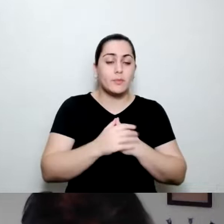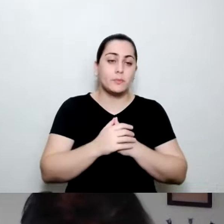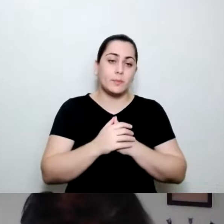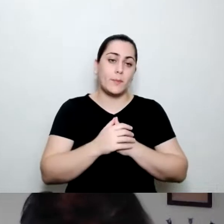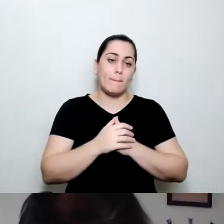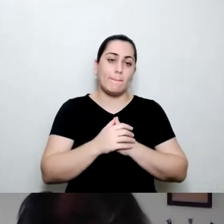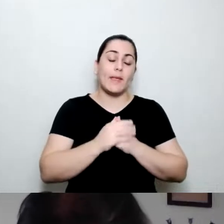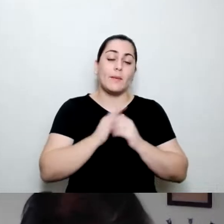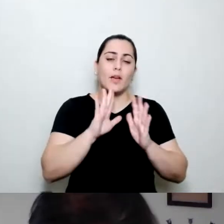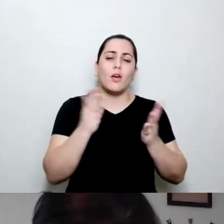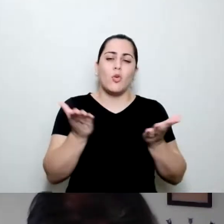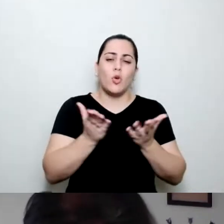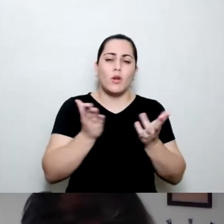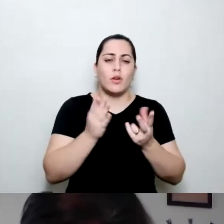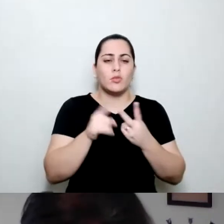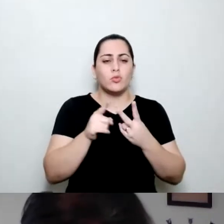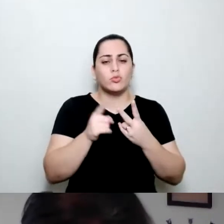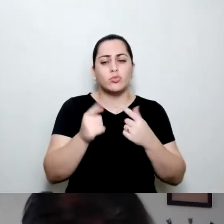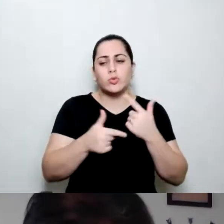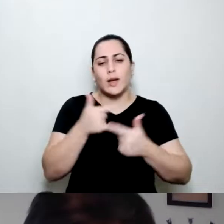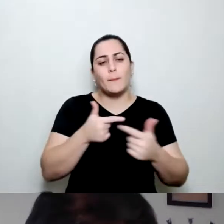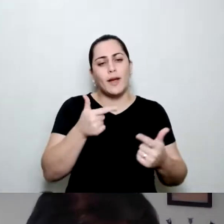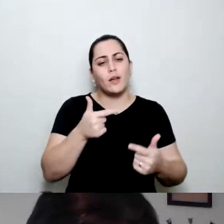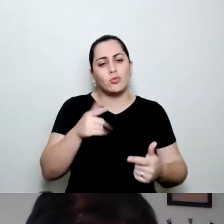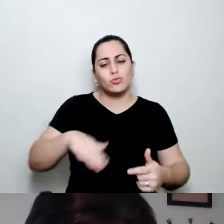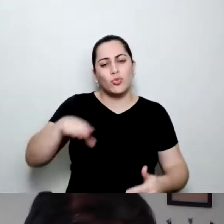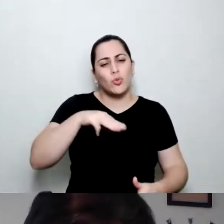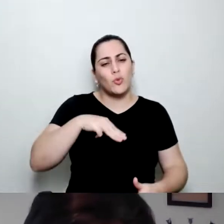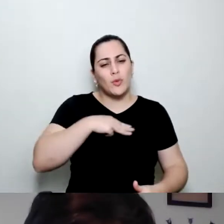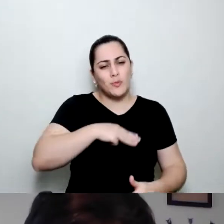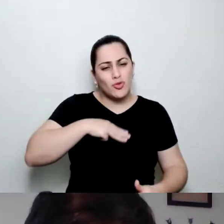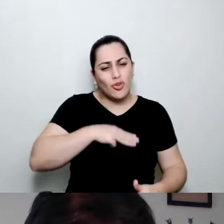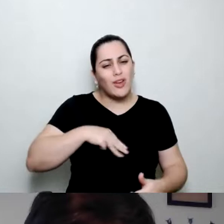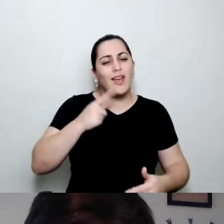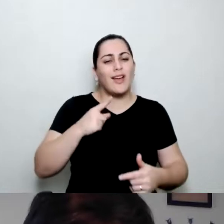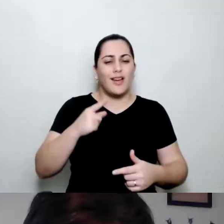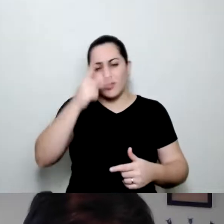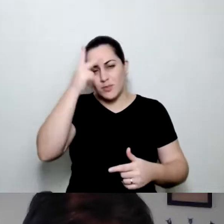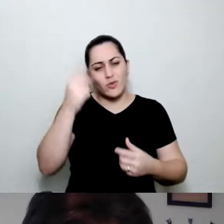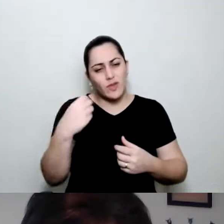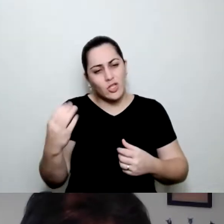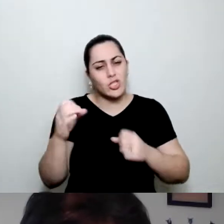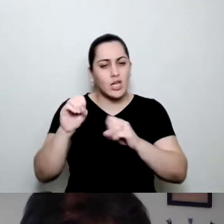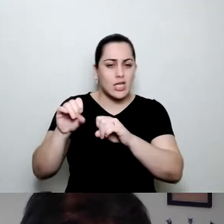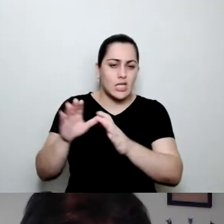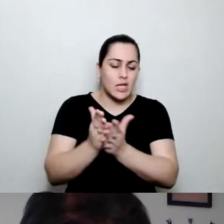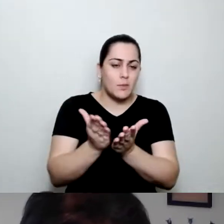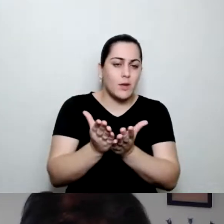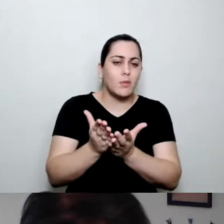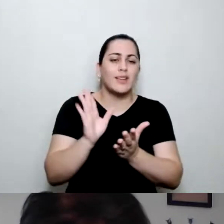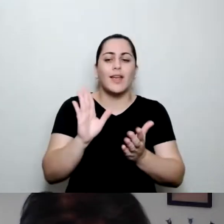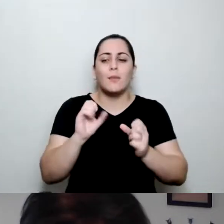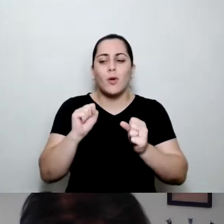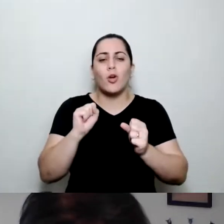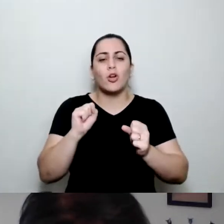Agora, a questão da atuação missionária e a qualidade, ou talvez a perda de